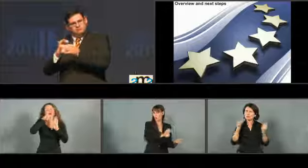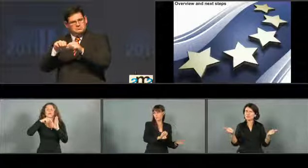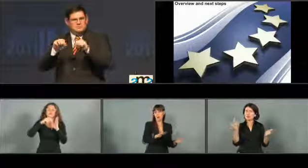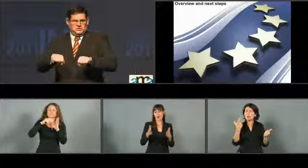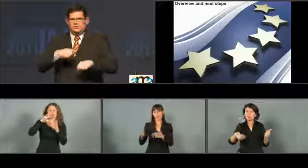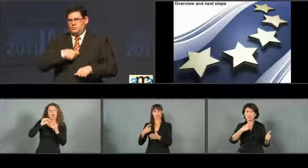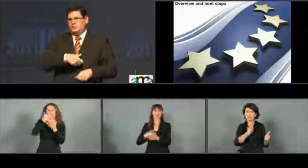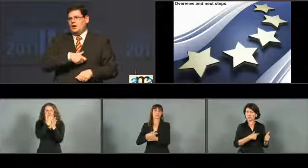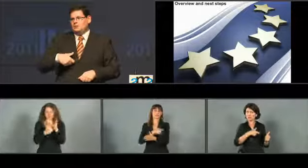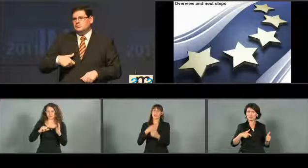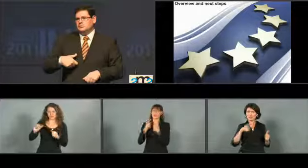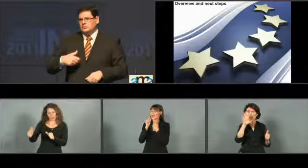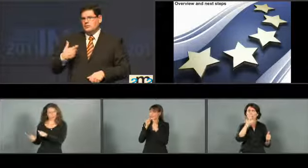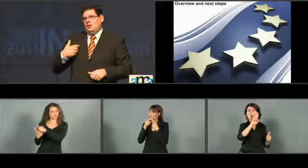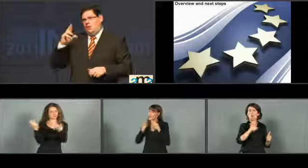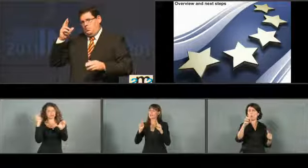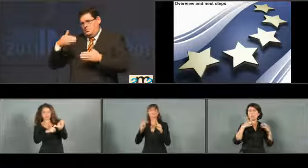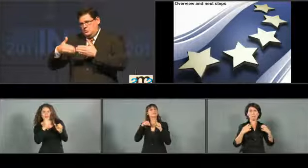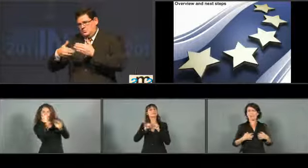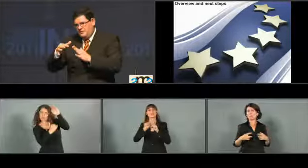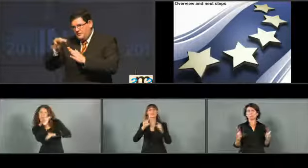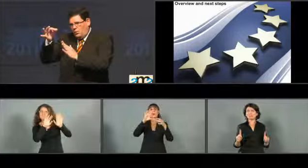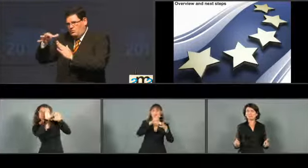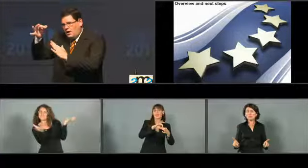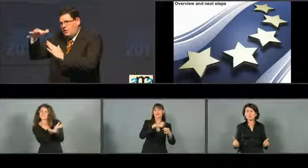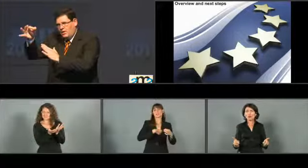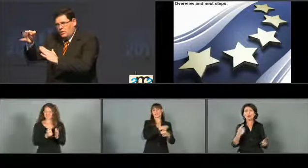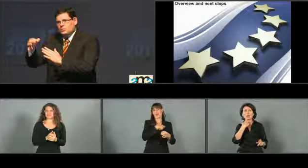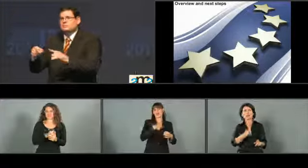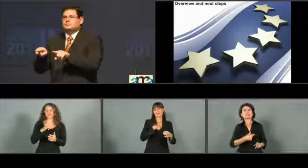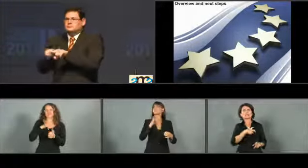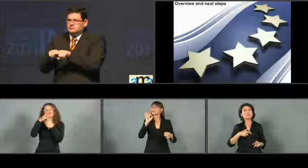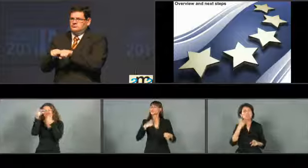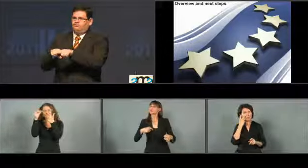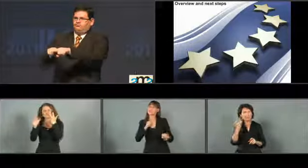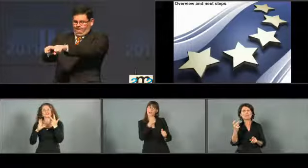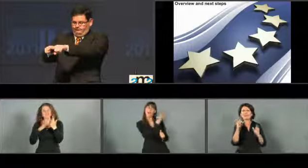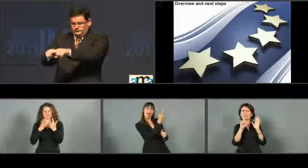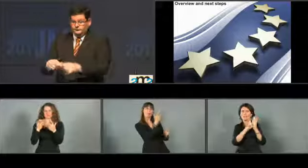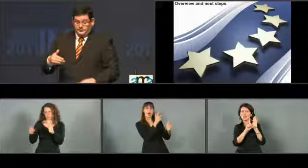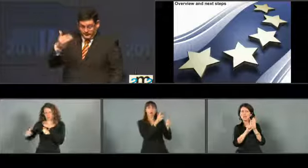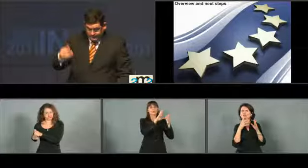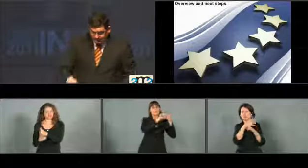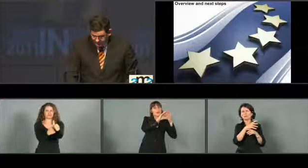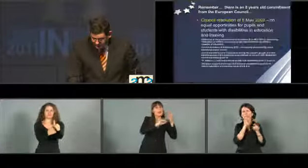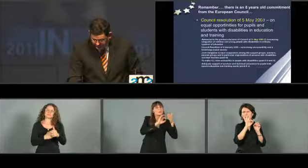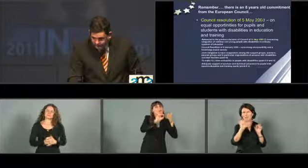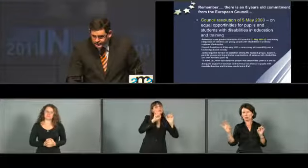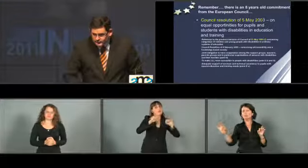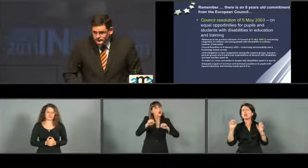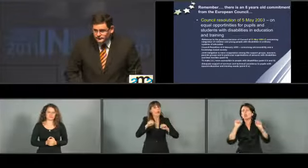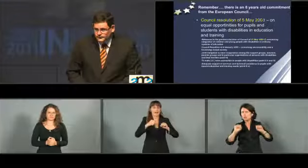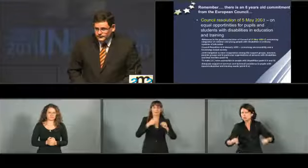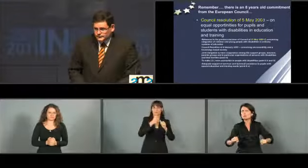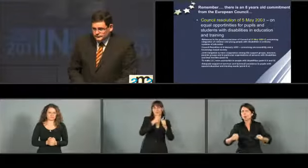suivre certains points. Il y a des mesures qui peuvent être soutenues globalement dans le programme, des points également